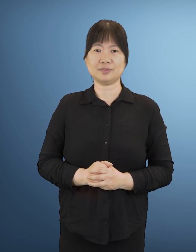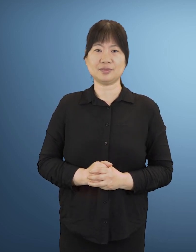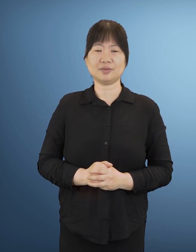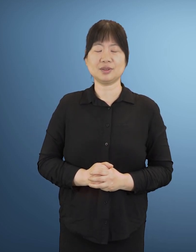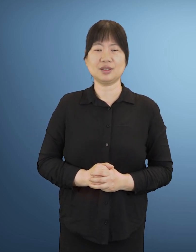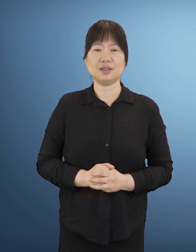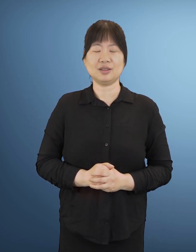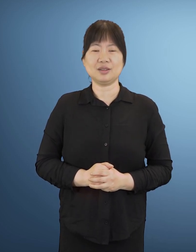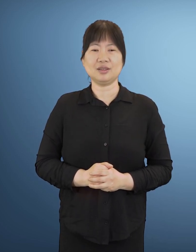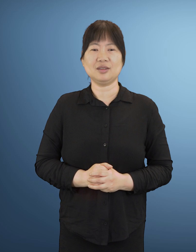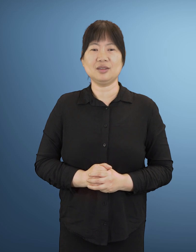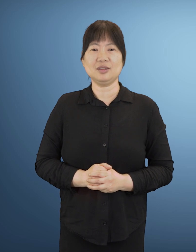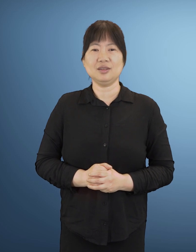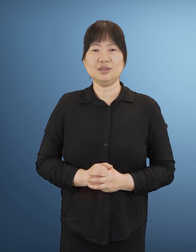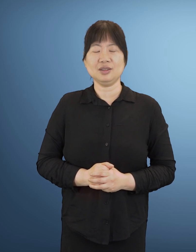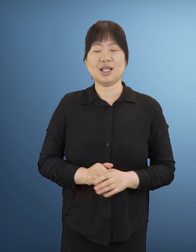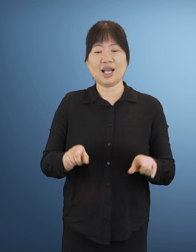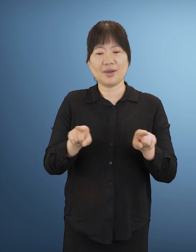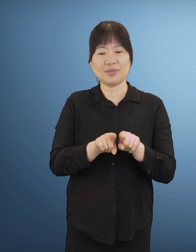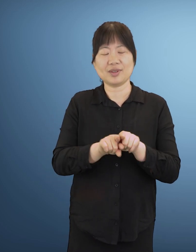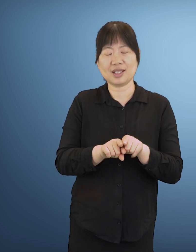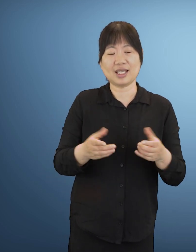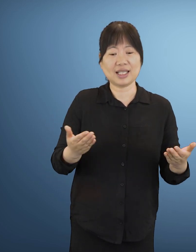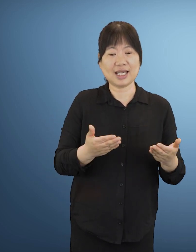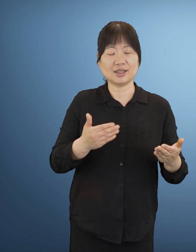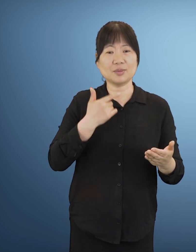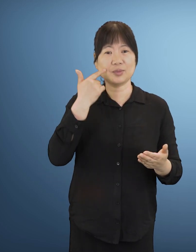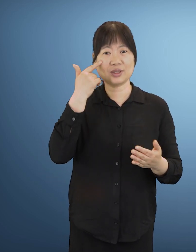제가 우리 그 동역자들에게 항상